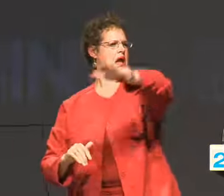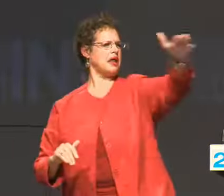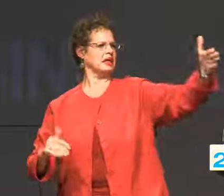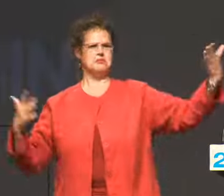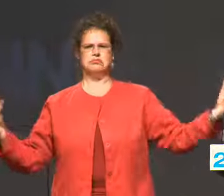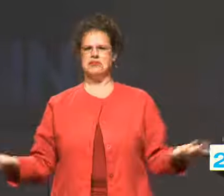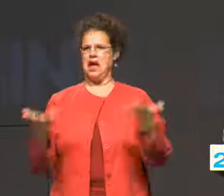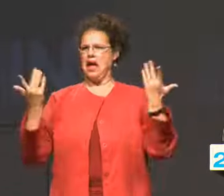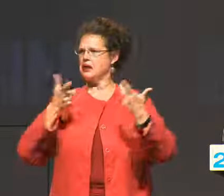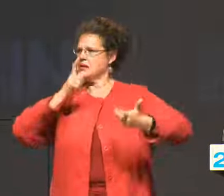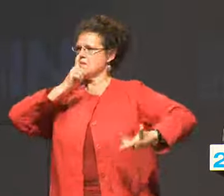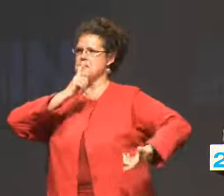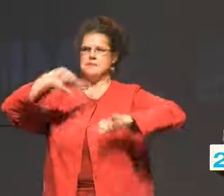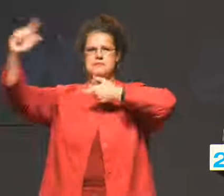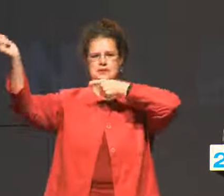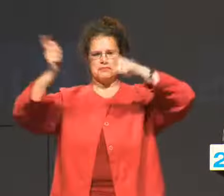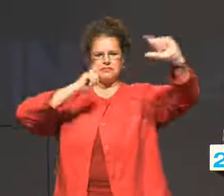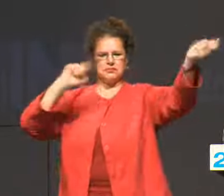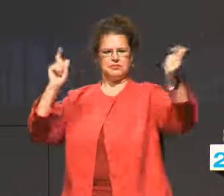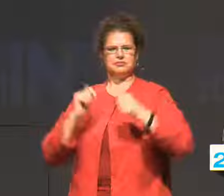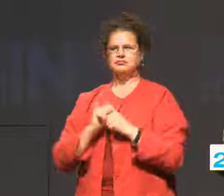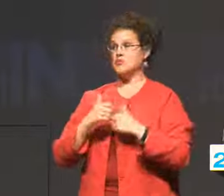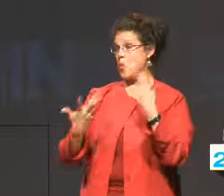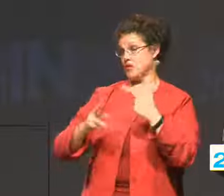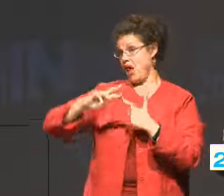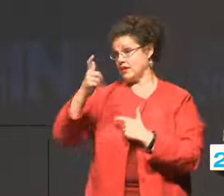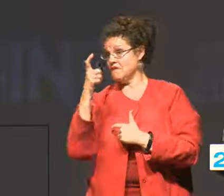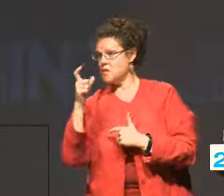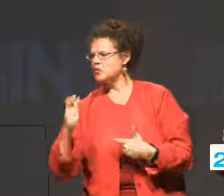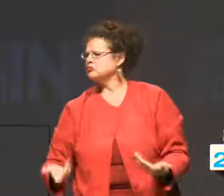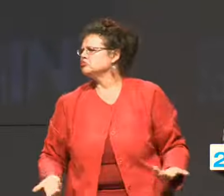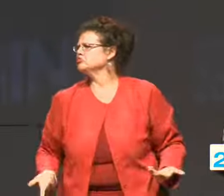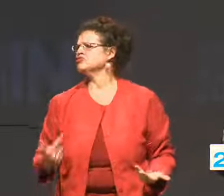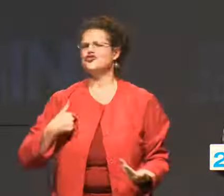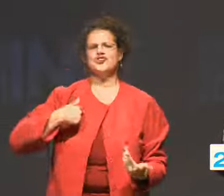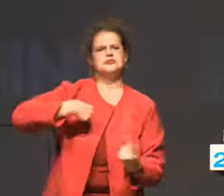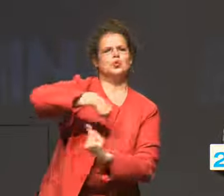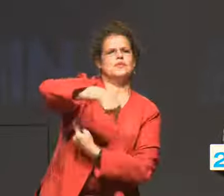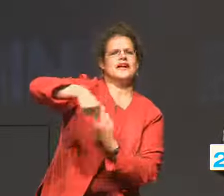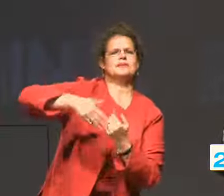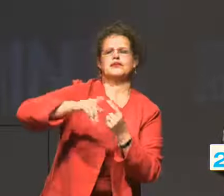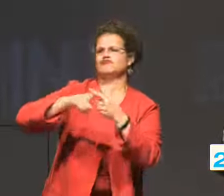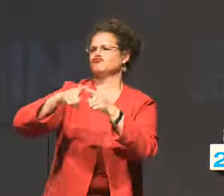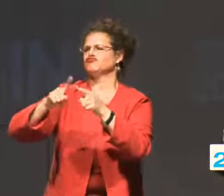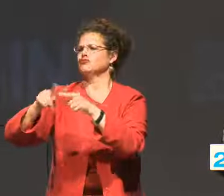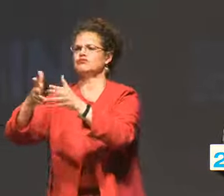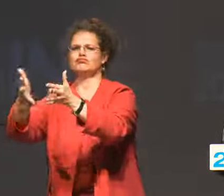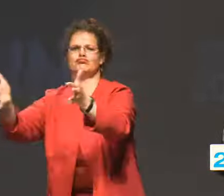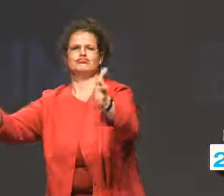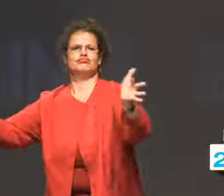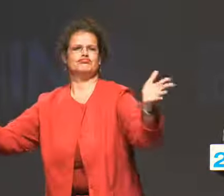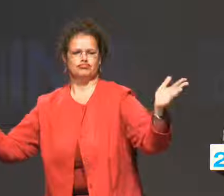auch benutzt in der Literatur. Inklusion betrifft alle, Schule,